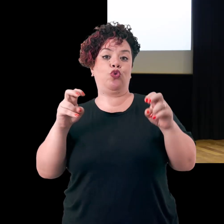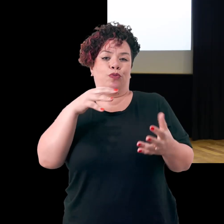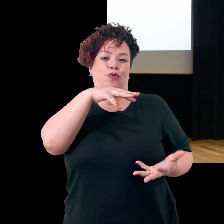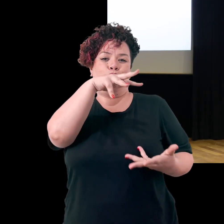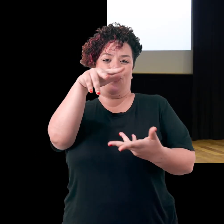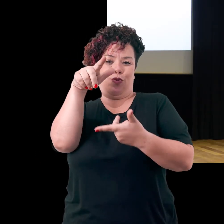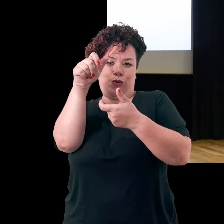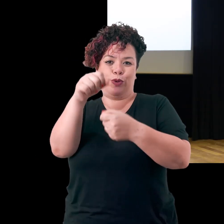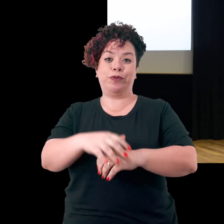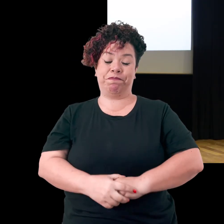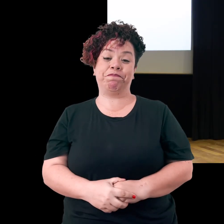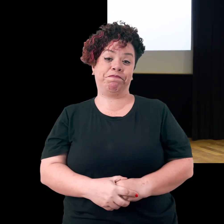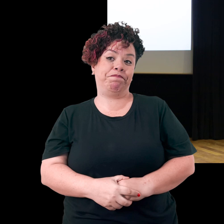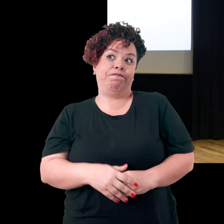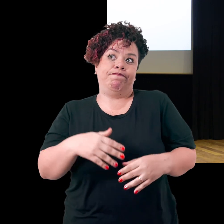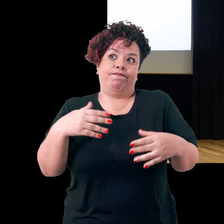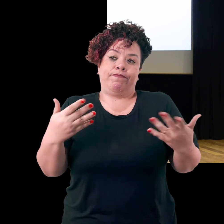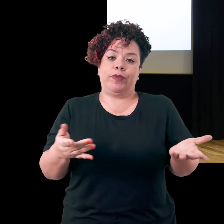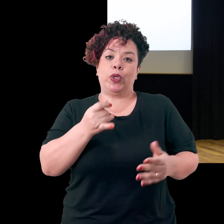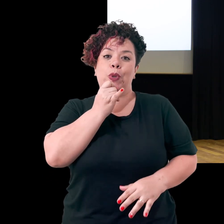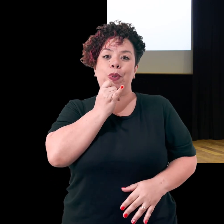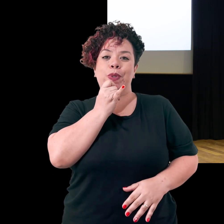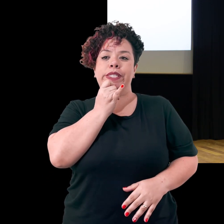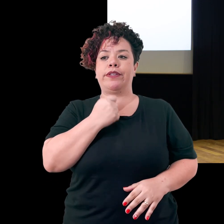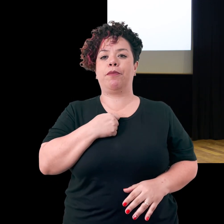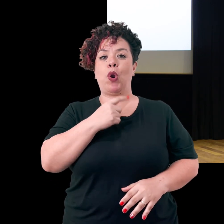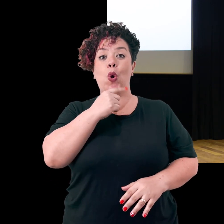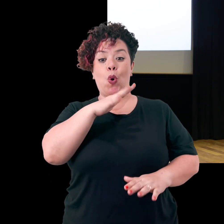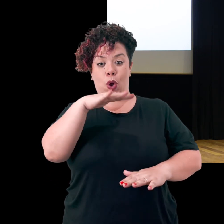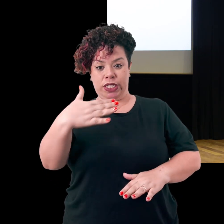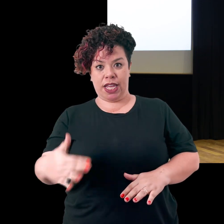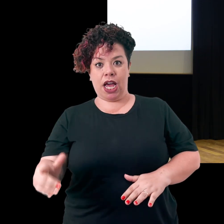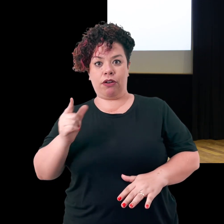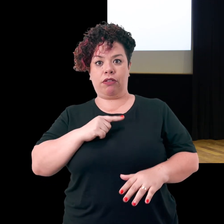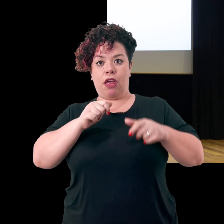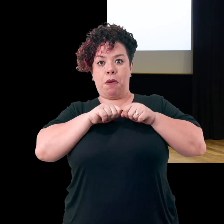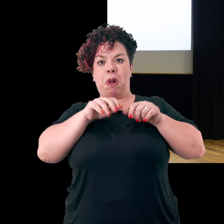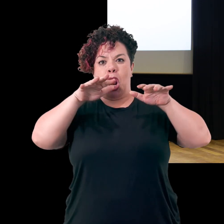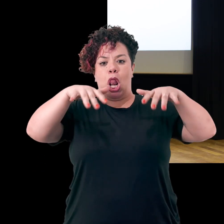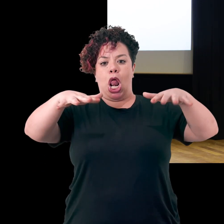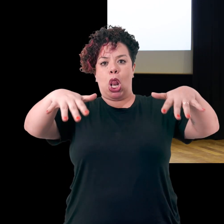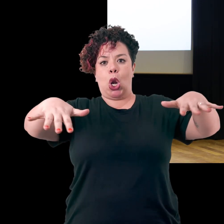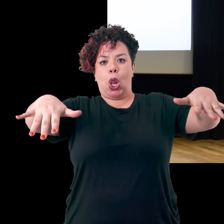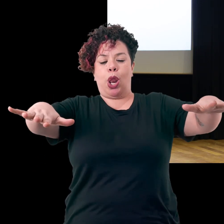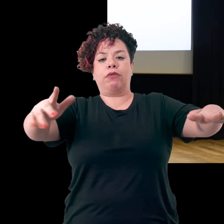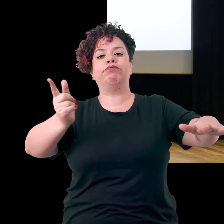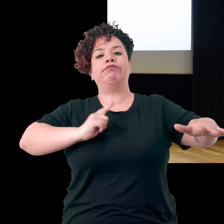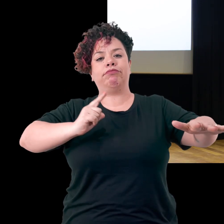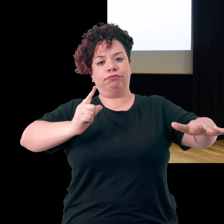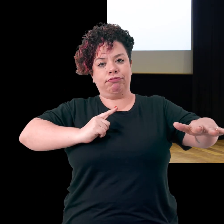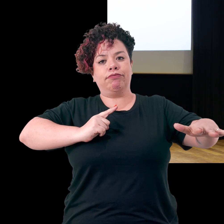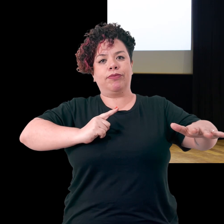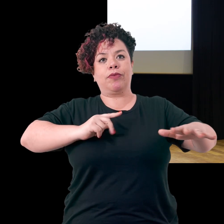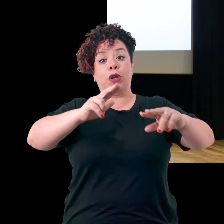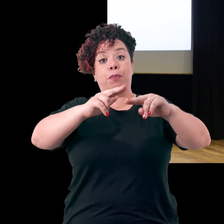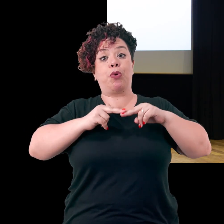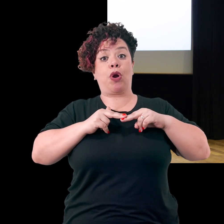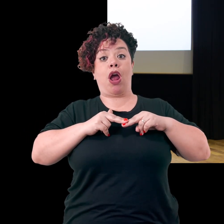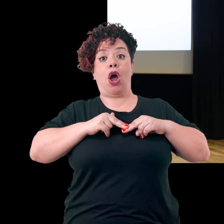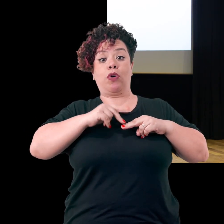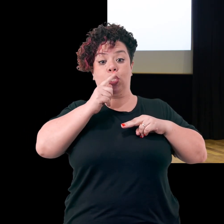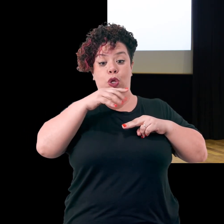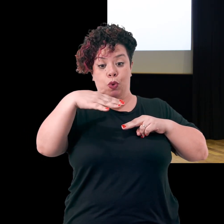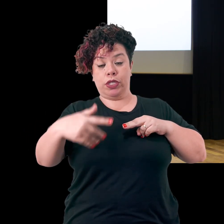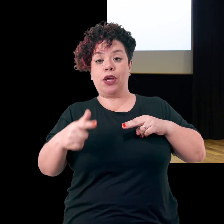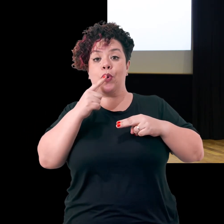planeta, né? Ou seja, o oceano ele transborda. o oceano, a partir do oceano, a gente